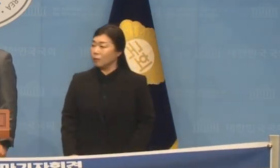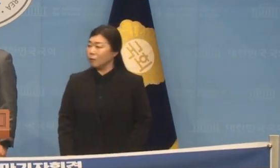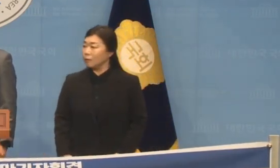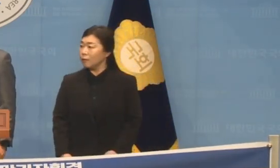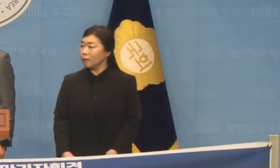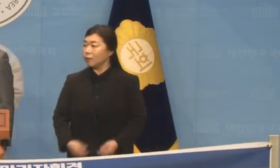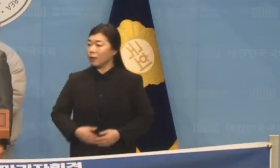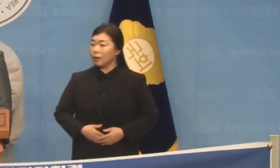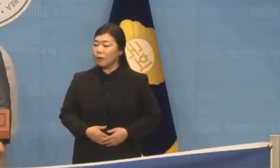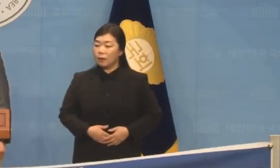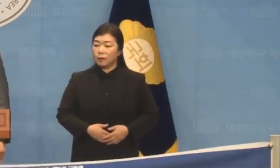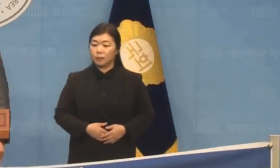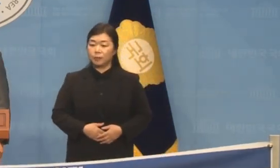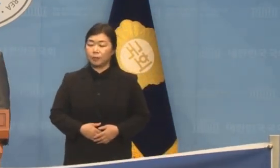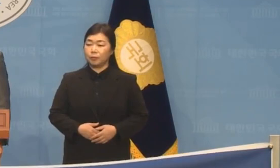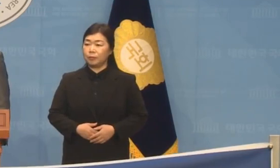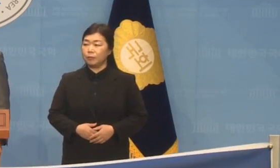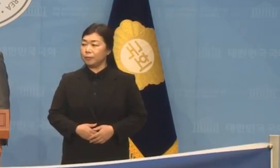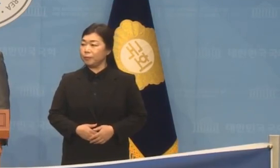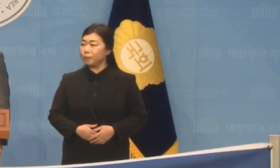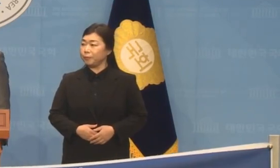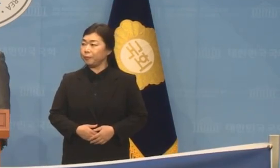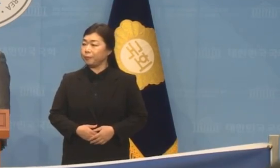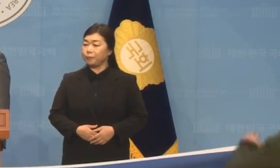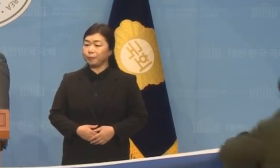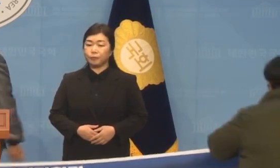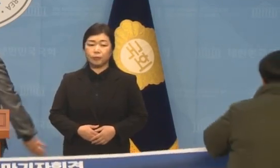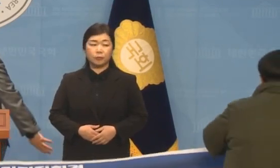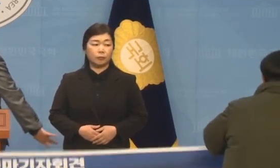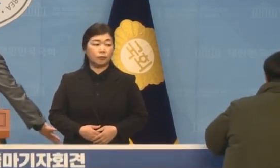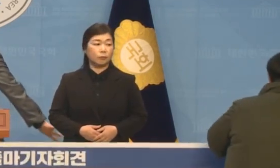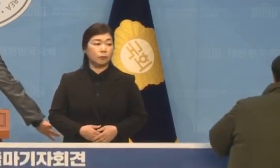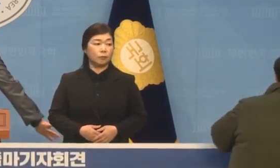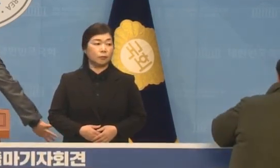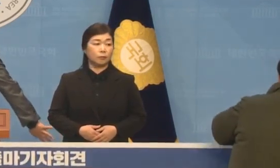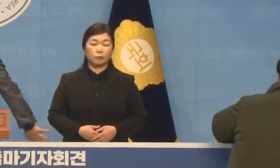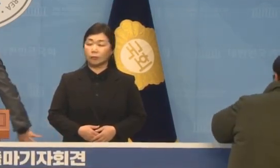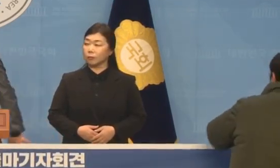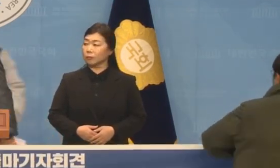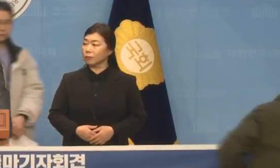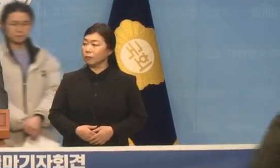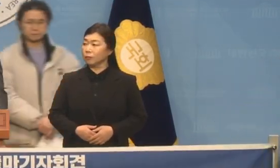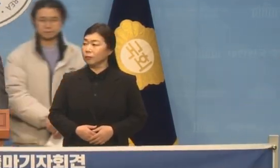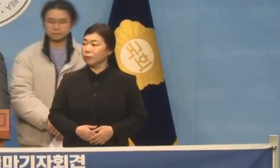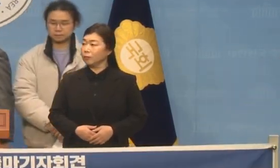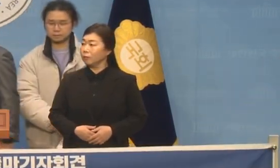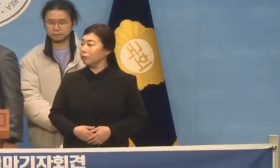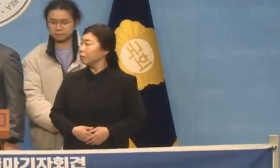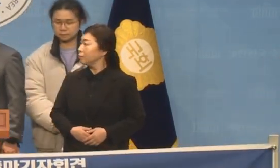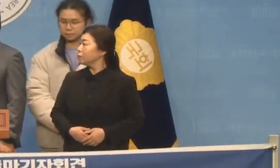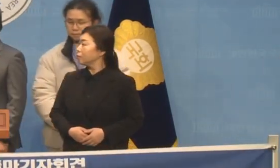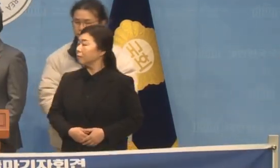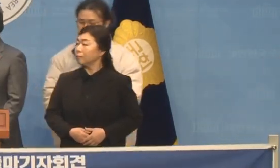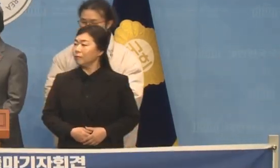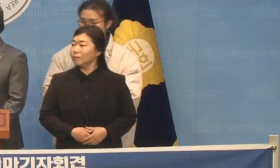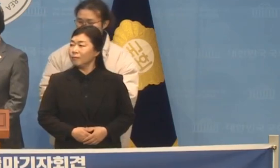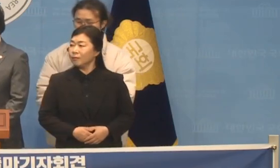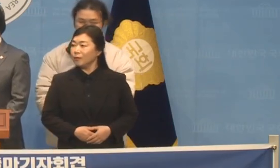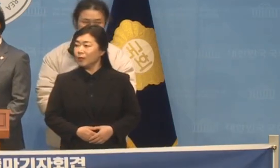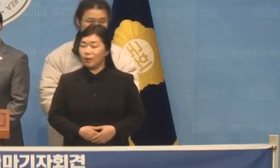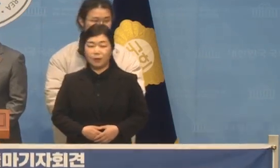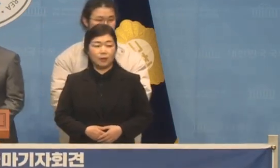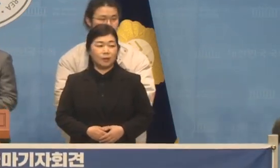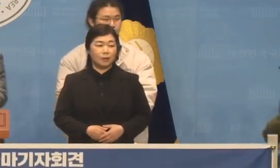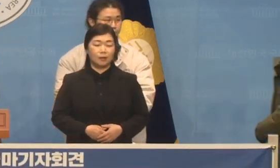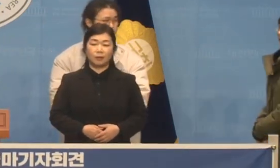이쪽으로 많이 서세요? 네. 이쪽으로 와요? 이쪽으로도 오시죠. 우리 이탈리아님도 이쪽으로 잠깐 오세요.